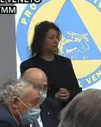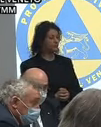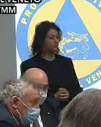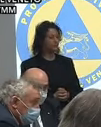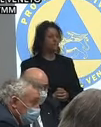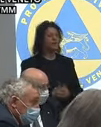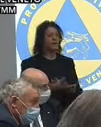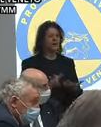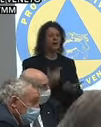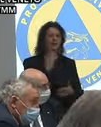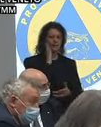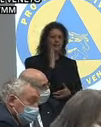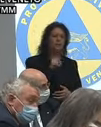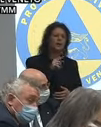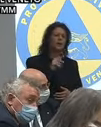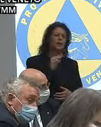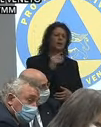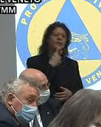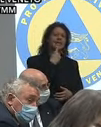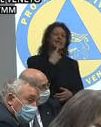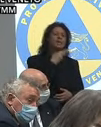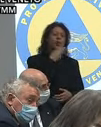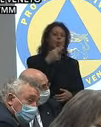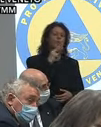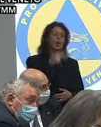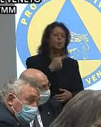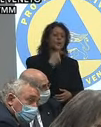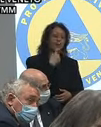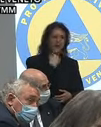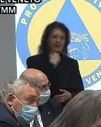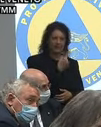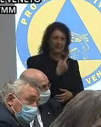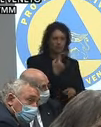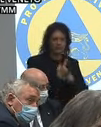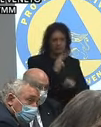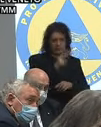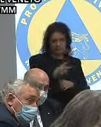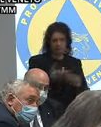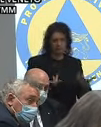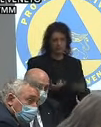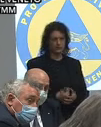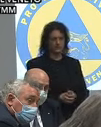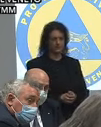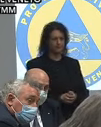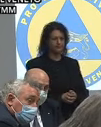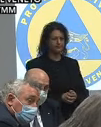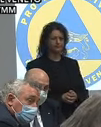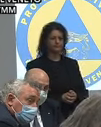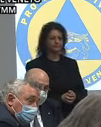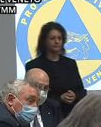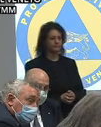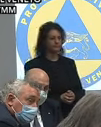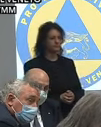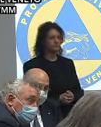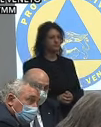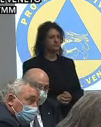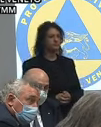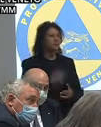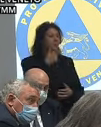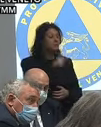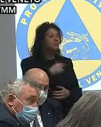Se per cortesia siamo qui, se ci dice nome e cognome chi l'ha detto, almeno sappiamo a chi dobbiamo rispondere. E lo poi dico perché ho visto